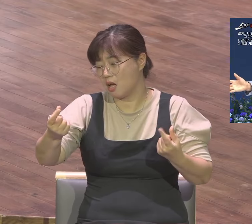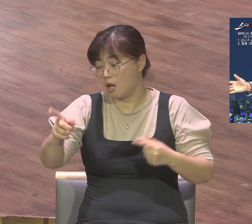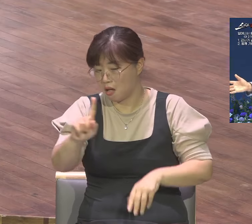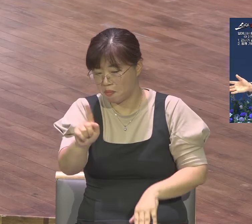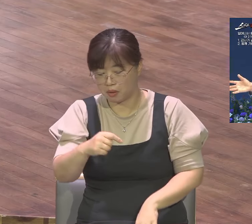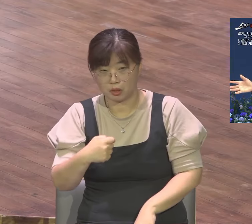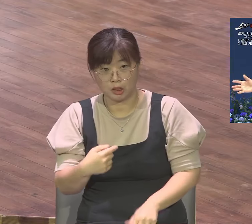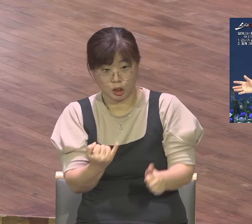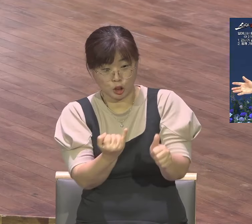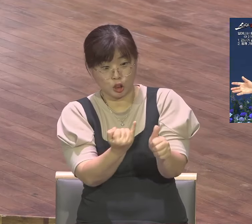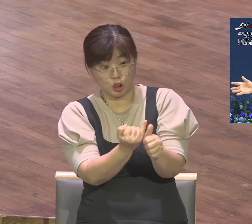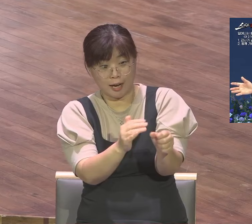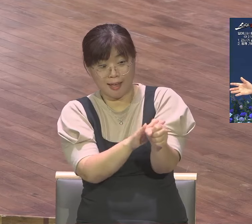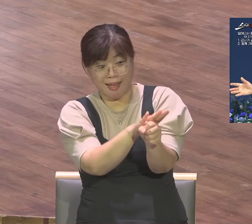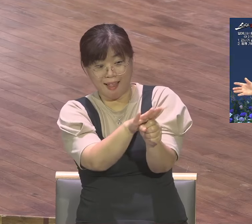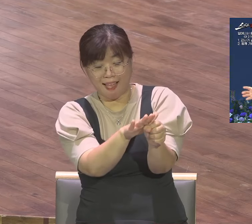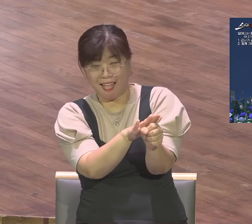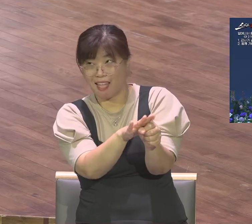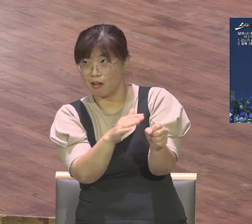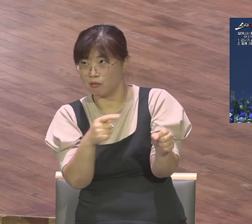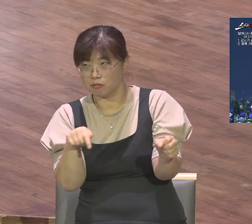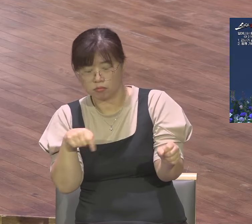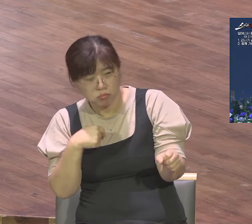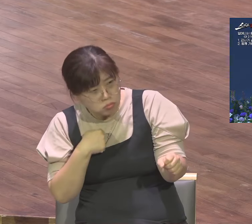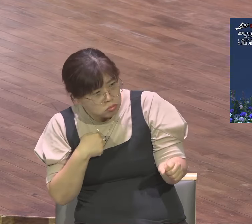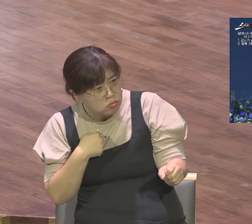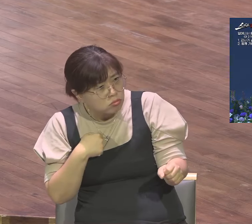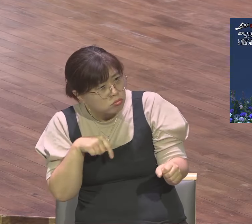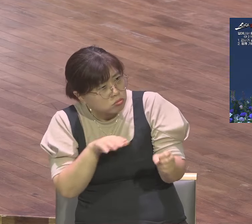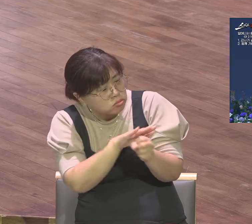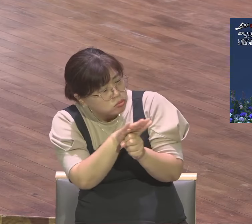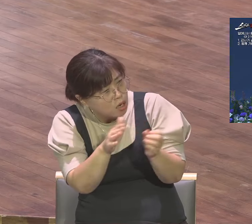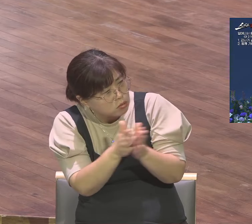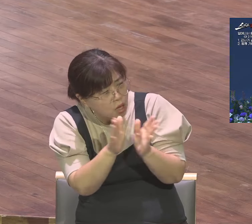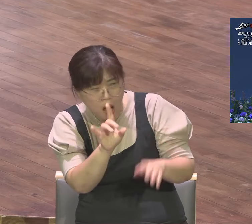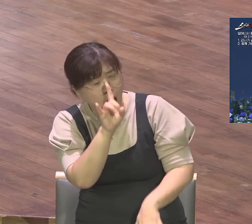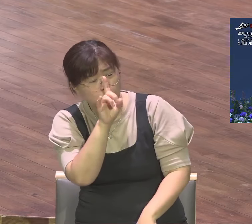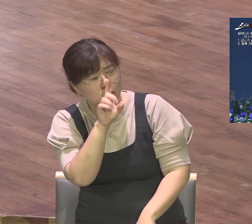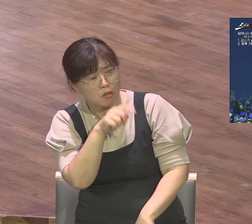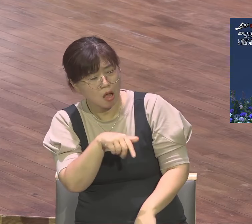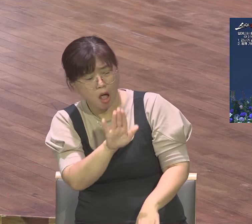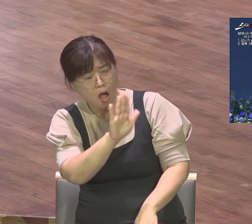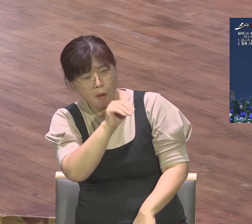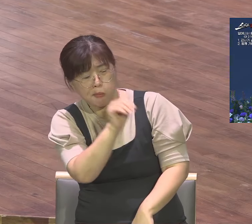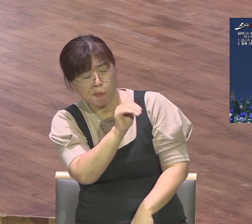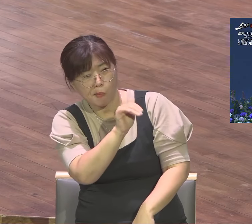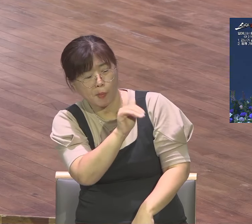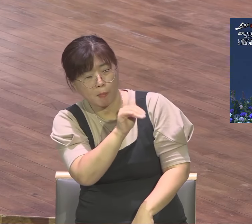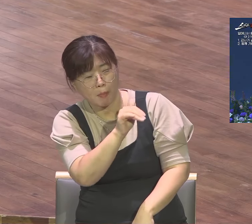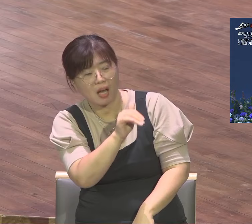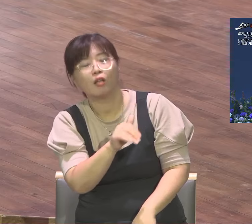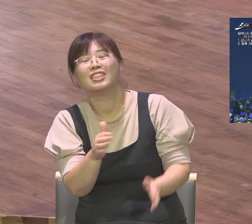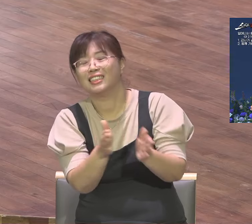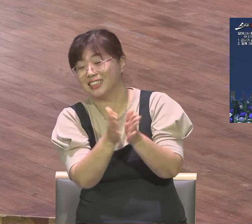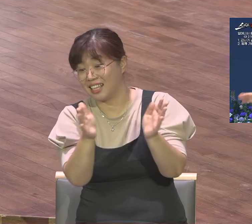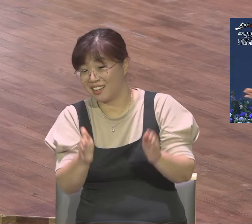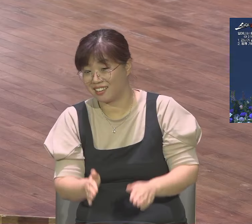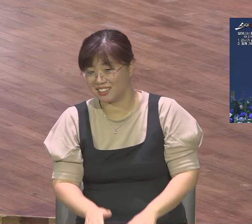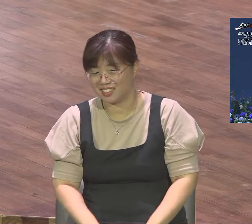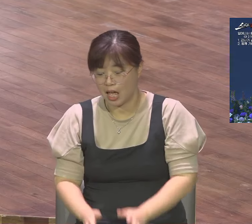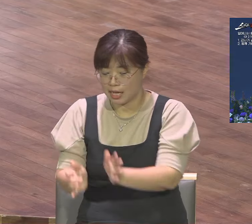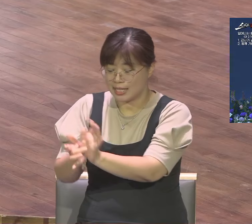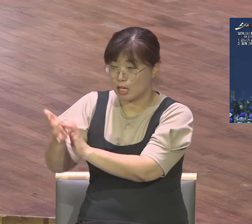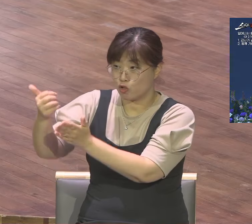자기는 잡혀있었는데 이게 어느 날같이 예수를 믿어 구원받으면 빠져나와버려. 그때부터 공격이 시작된다는 거예요. 그때 잡혀있을 때